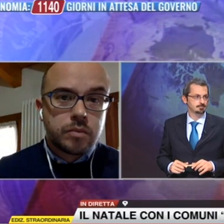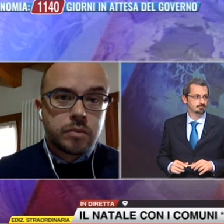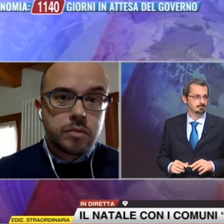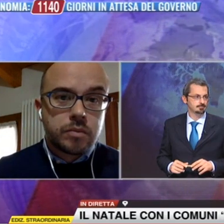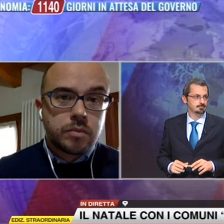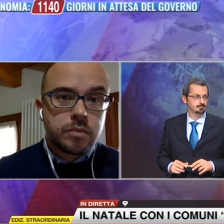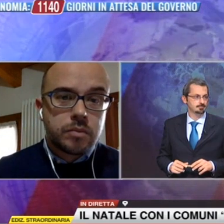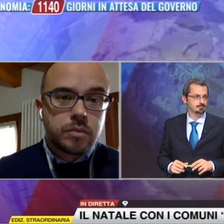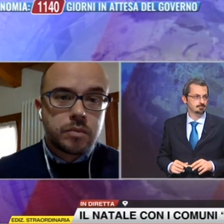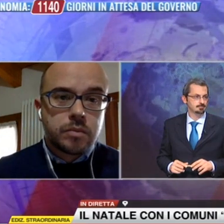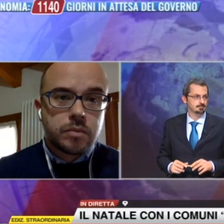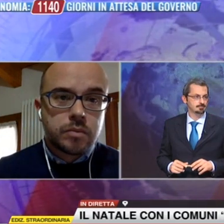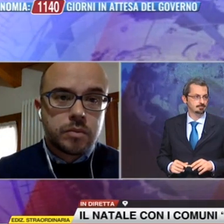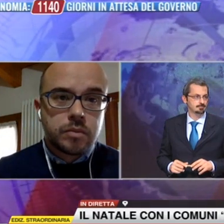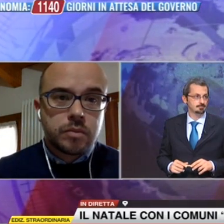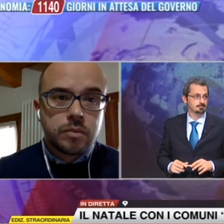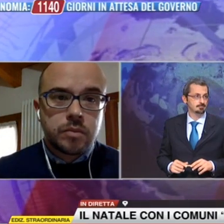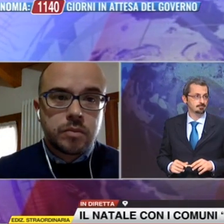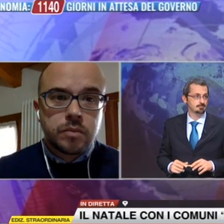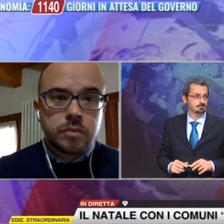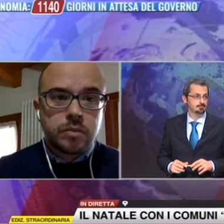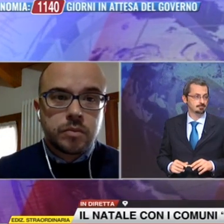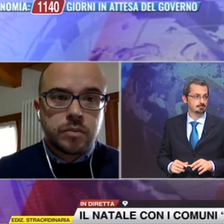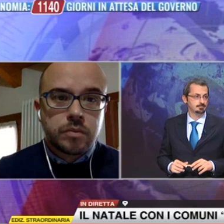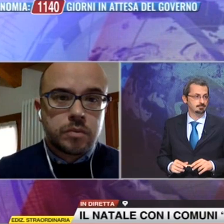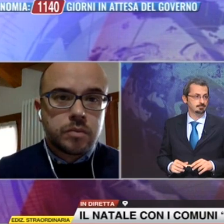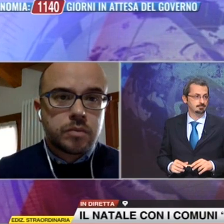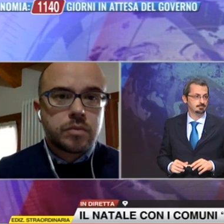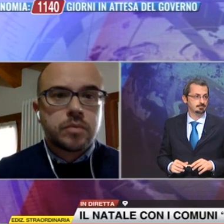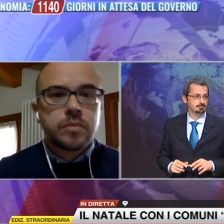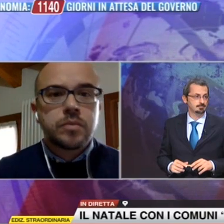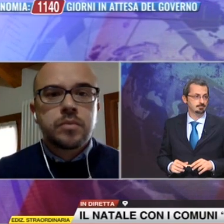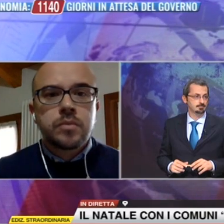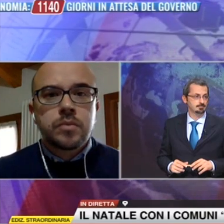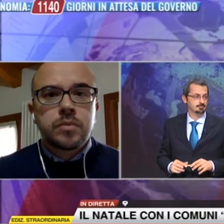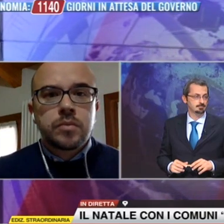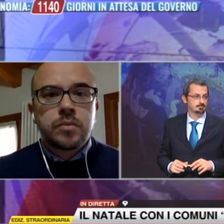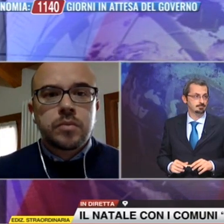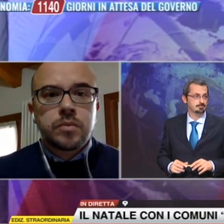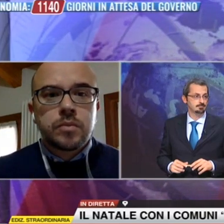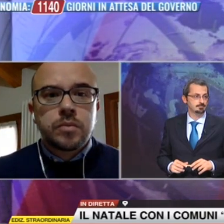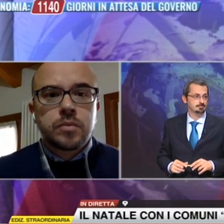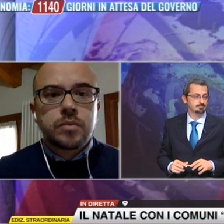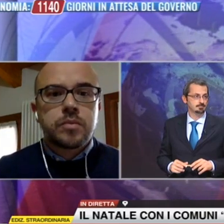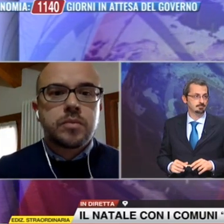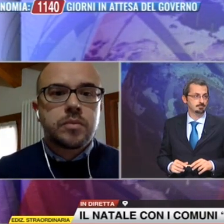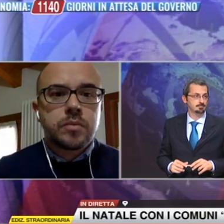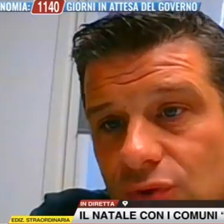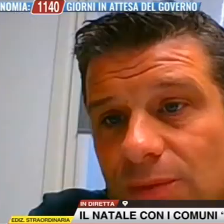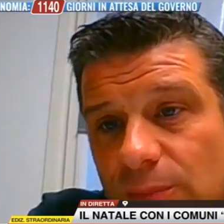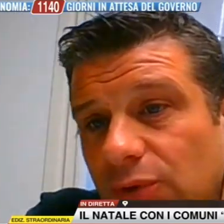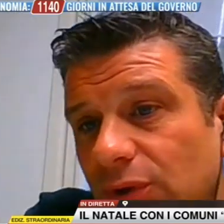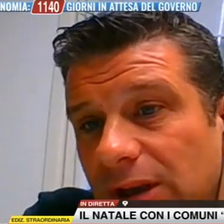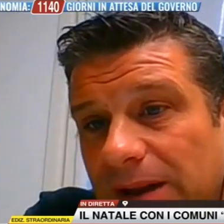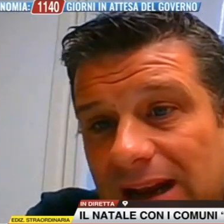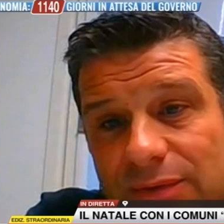di buon senso possibile. È ovvio che nessuna norma è scritta mai perfettamente, cerchiamo di interpretarla al modo giusto,